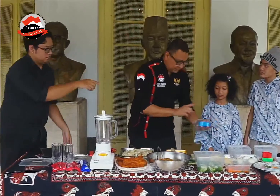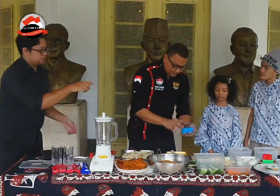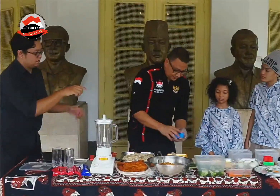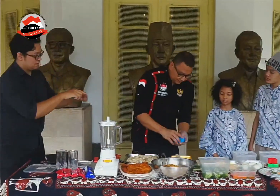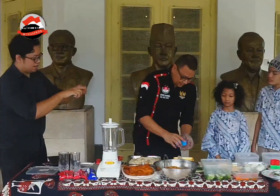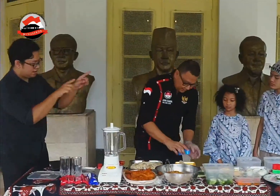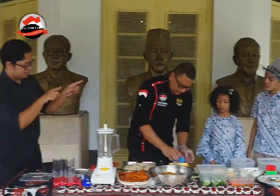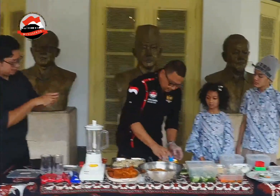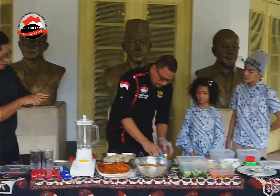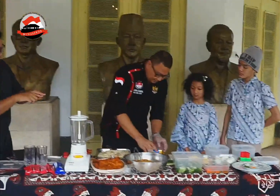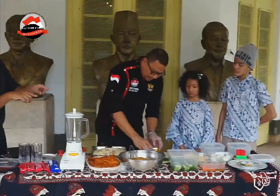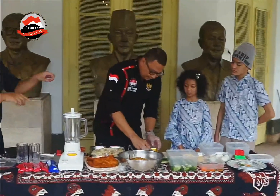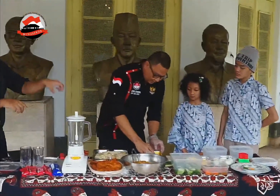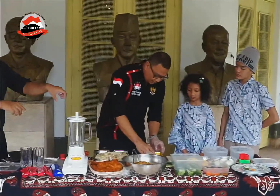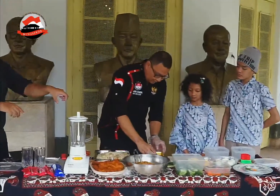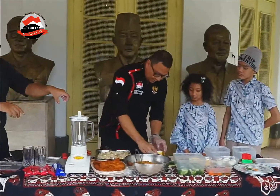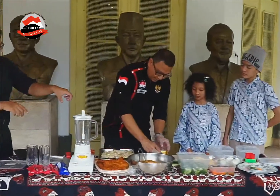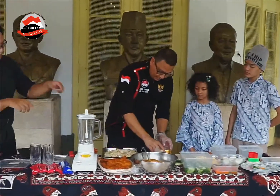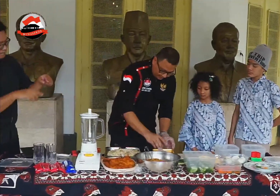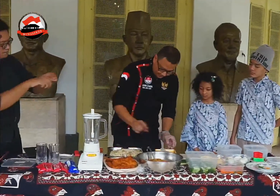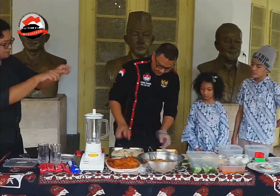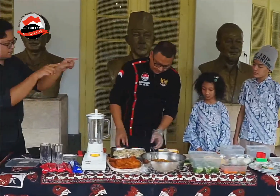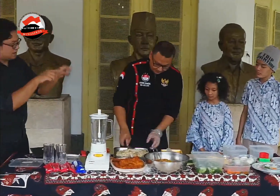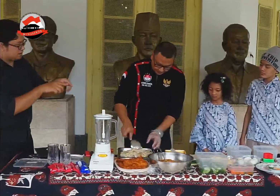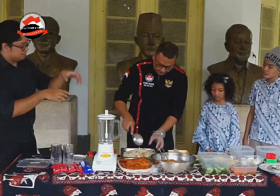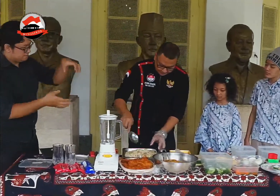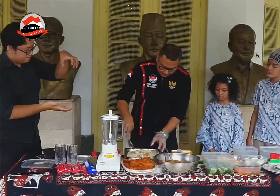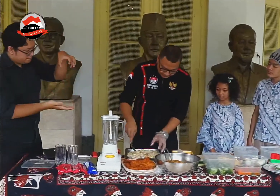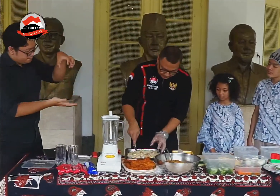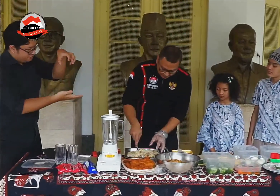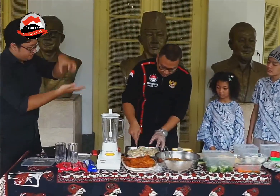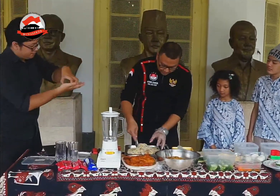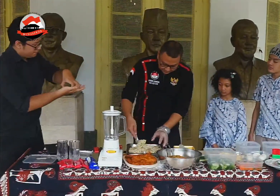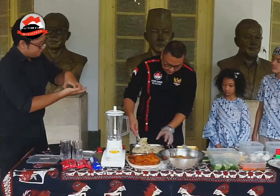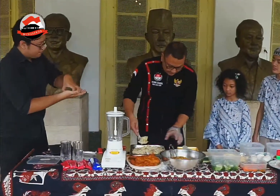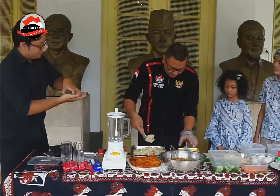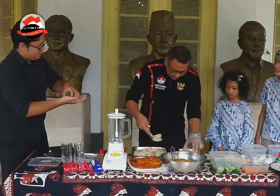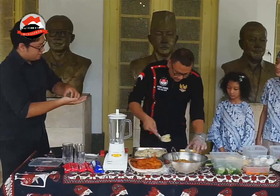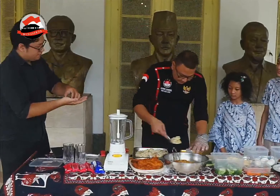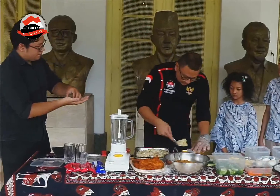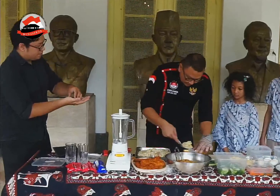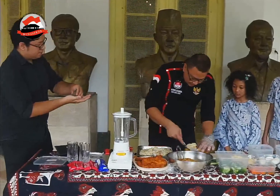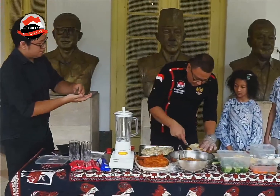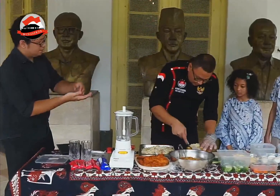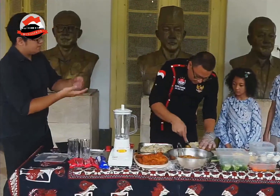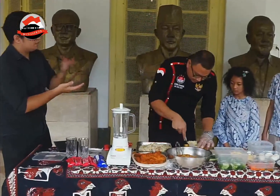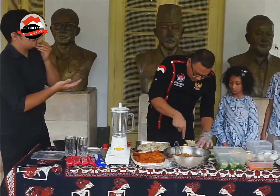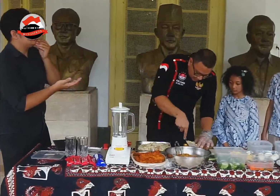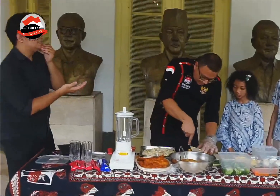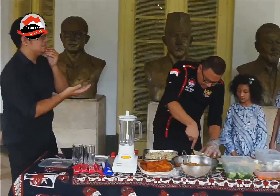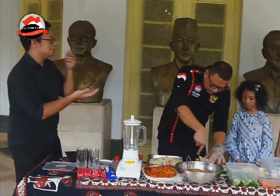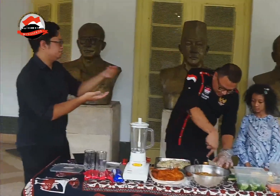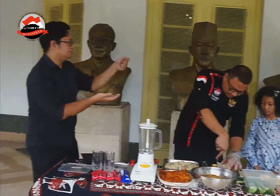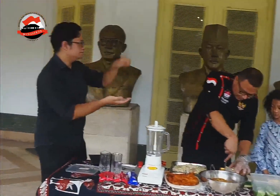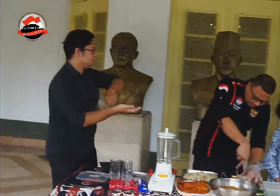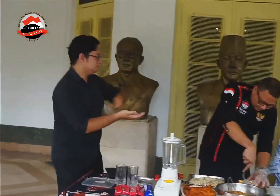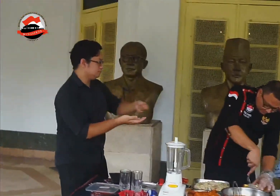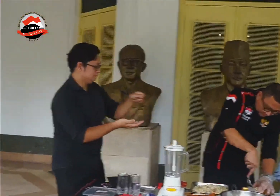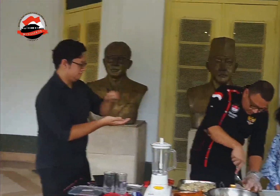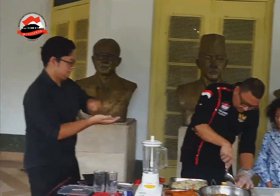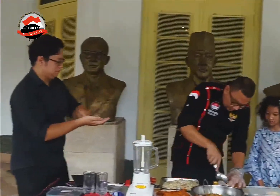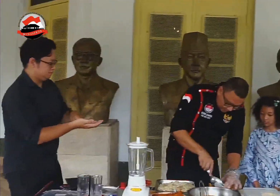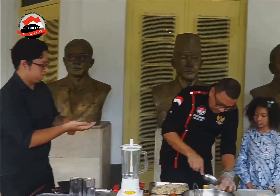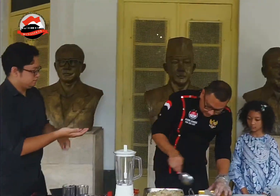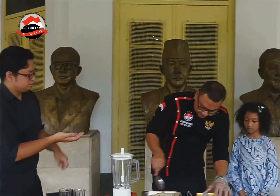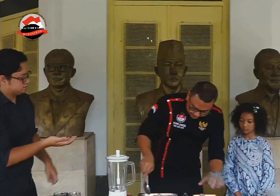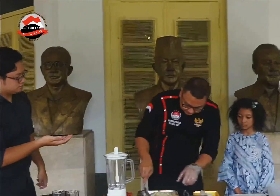ini si hati taruh di tengah, ya. Nanti kita masukkan si nasi goreng, ya.